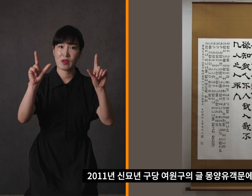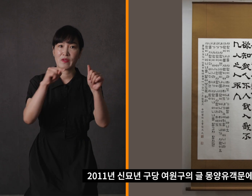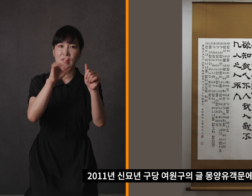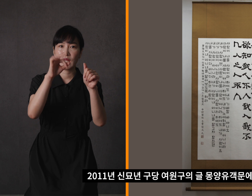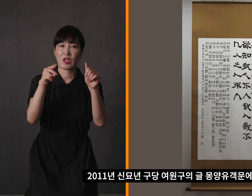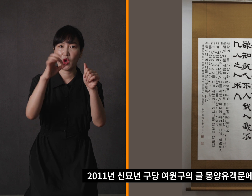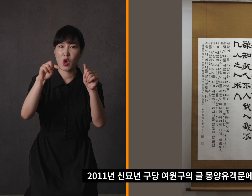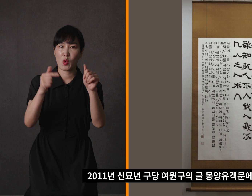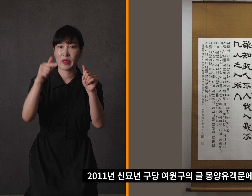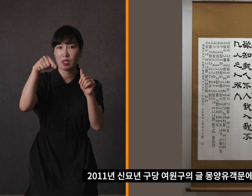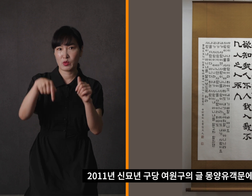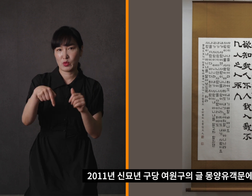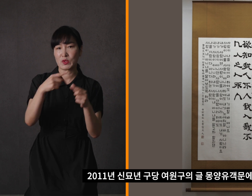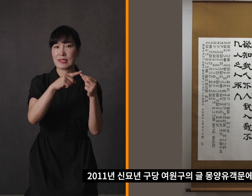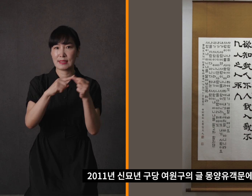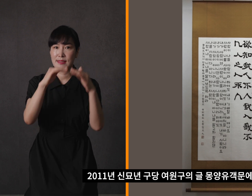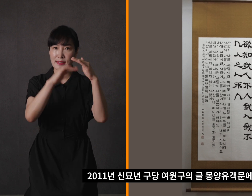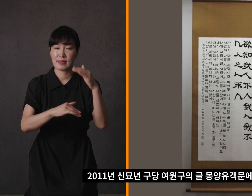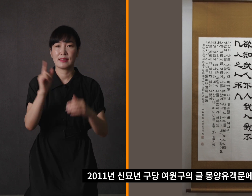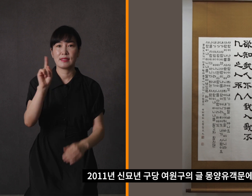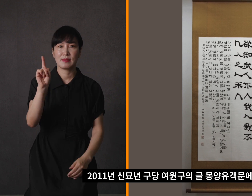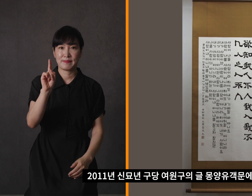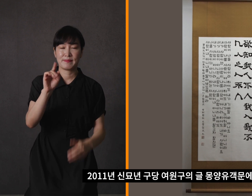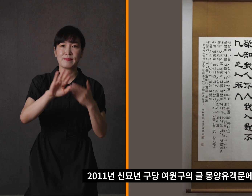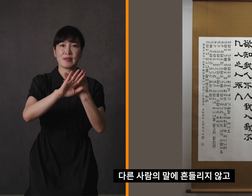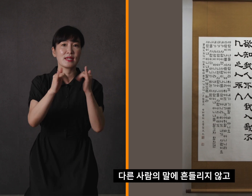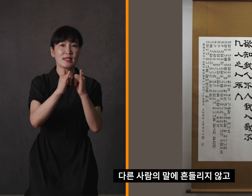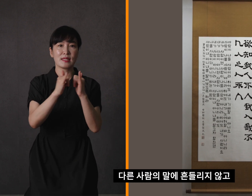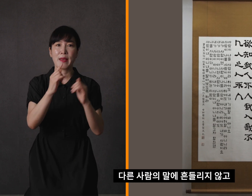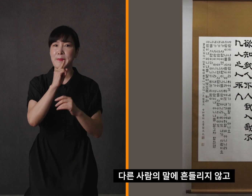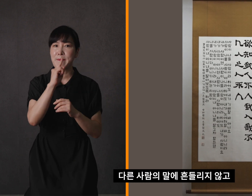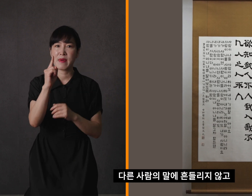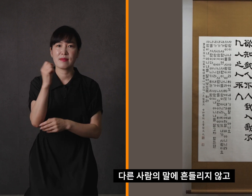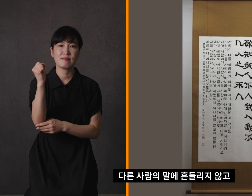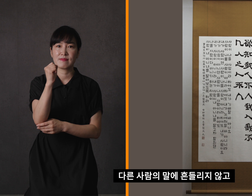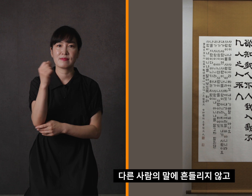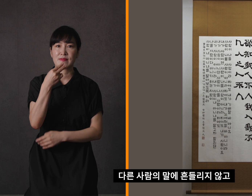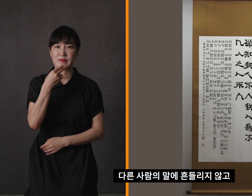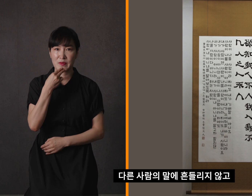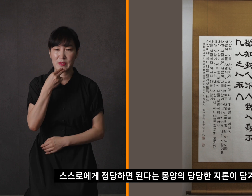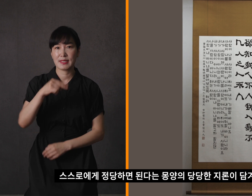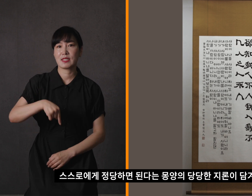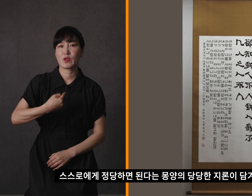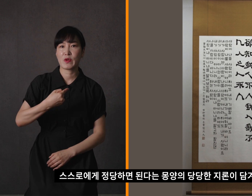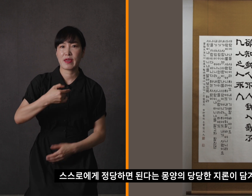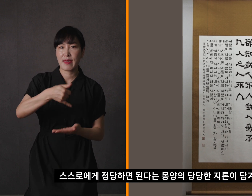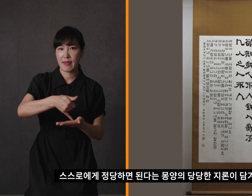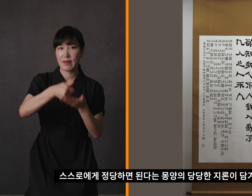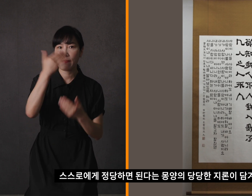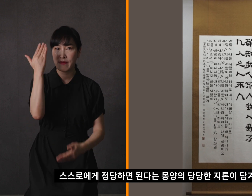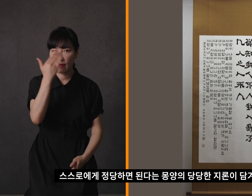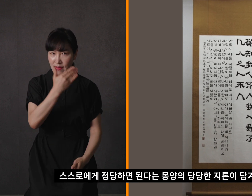2011년 신묘년 구당 여원교획을 몽양 유객문에는 다른 사람의 말에 흔들리지 않고